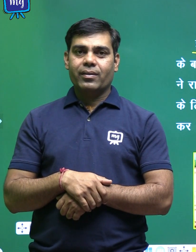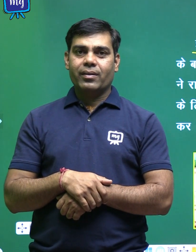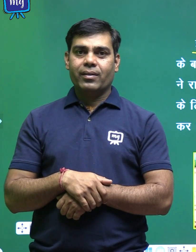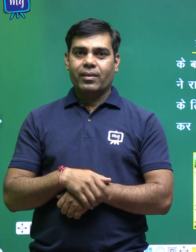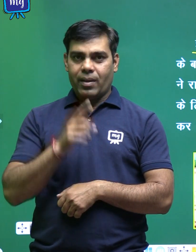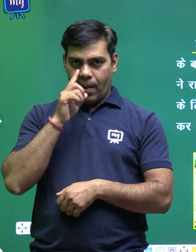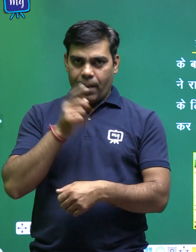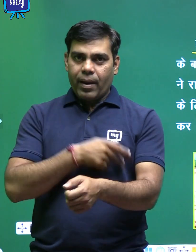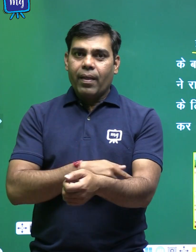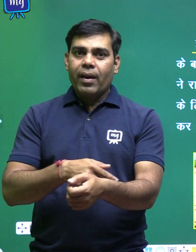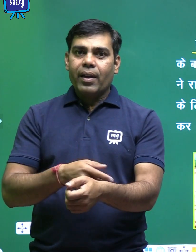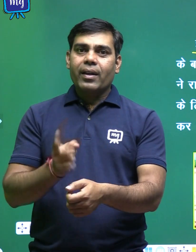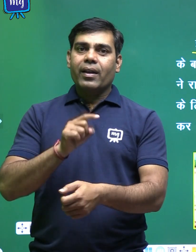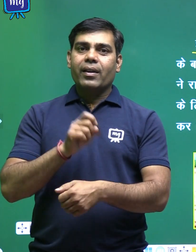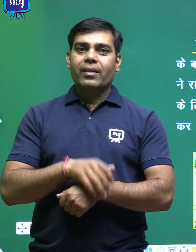पन्नाध्याय के